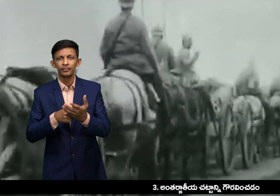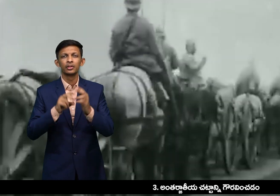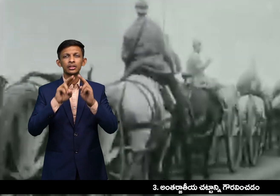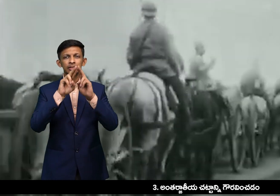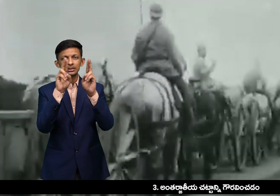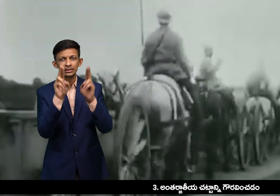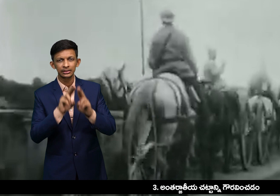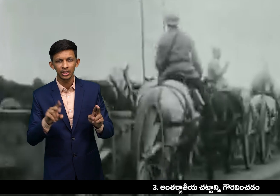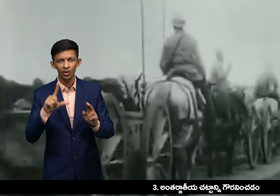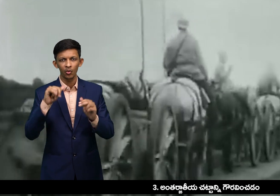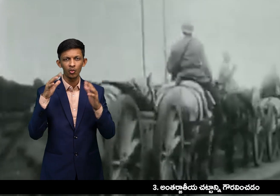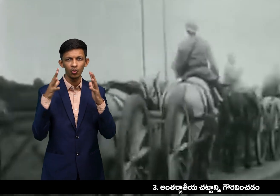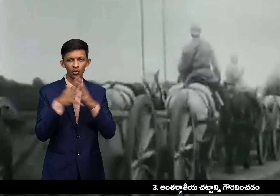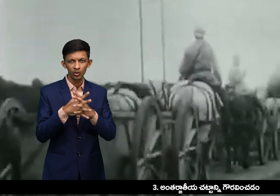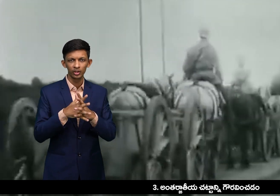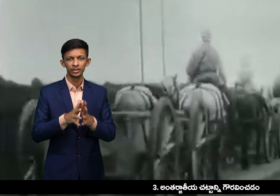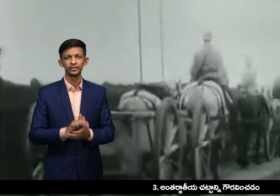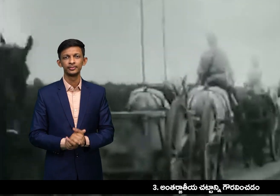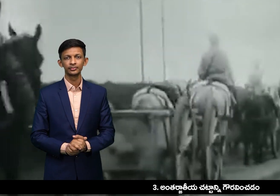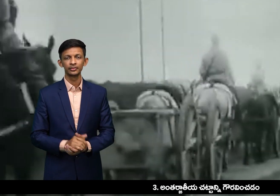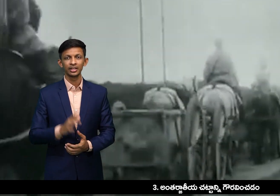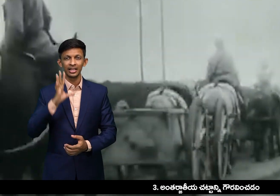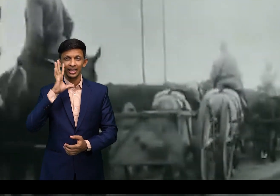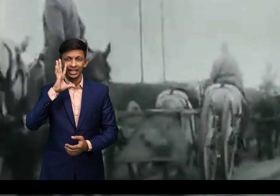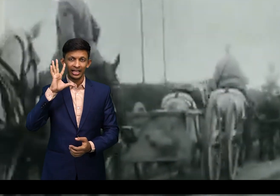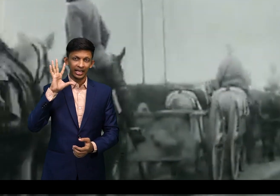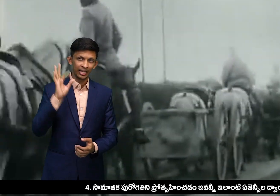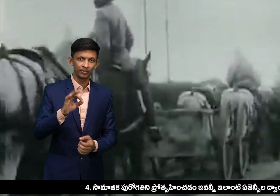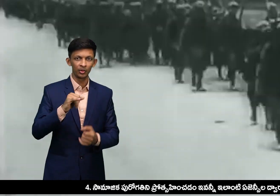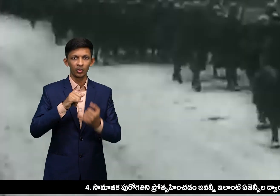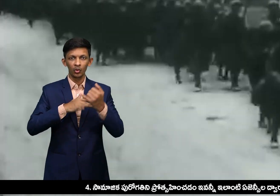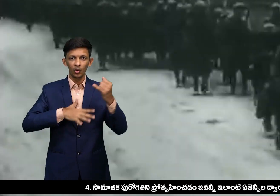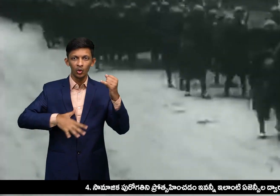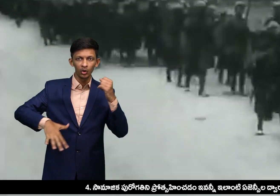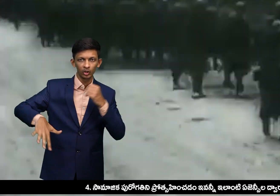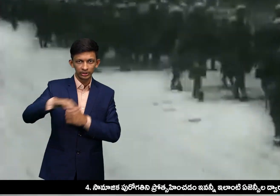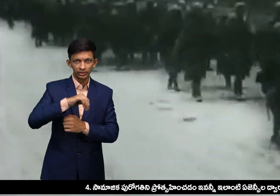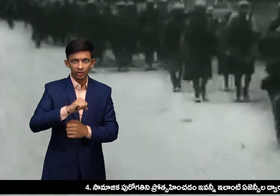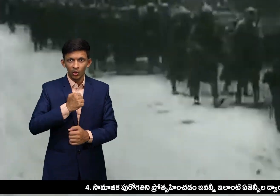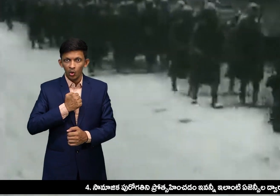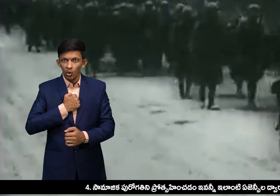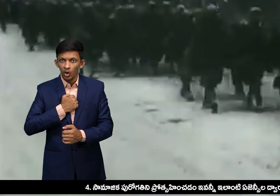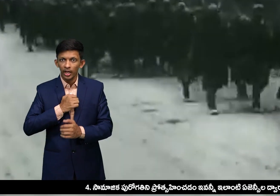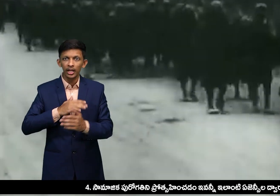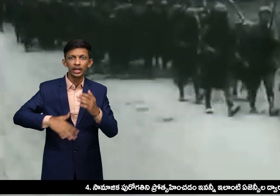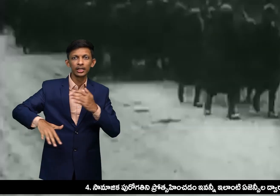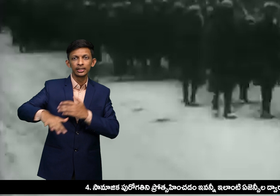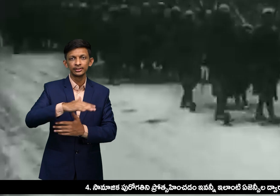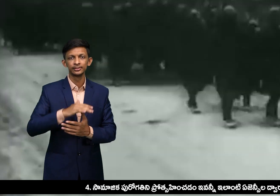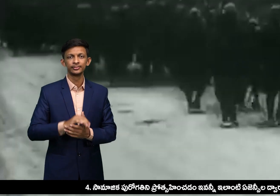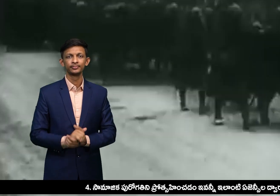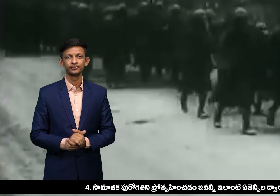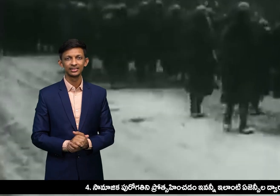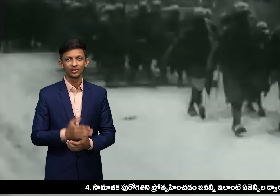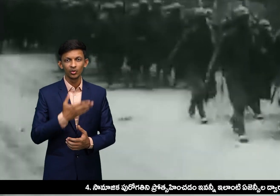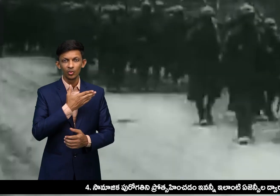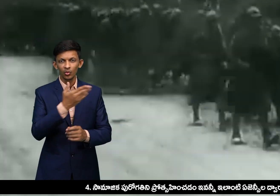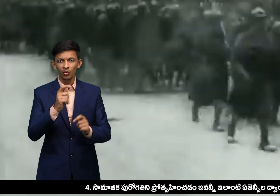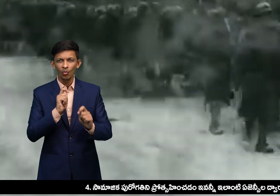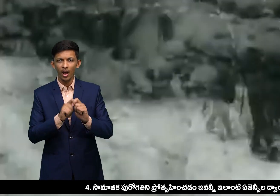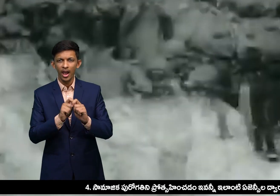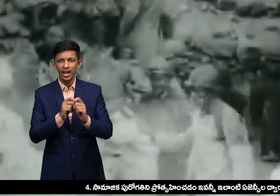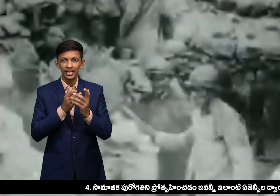3. అంతర్జాతీయ చట్టాన్ని గౌరవించడం. 4. సామాజిక పురోగతిని ప్రోత్సహించడం. ఇవన్నీ